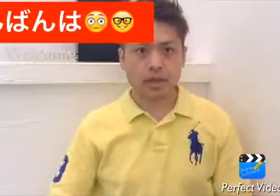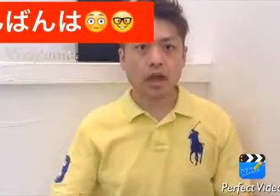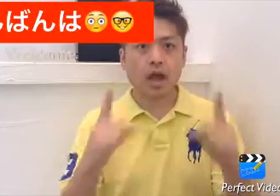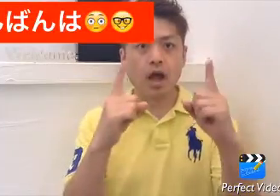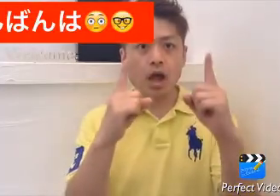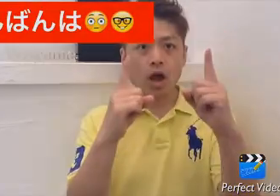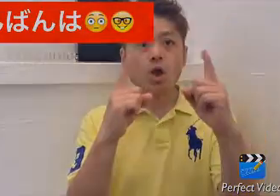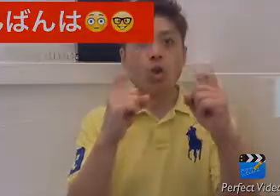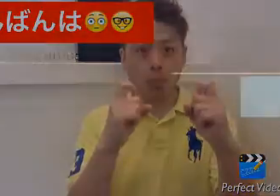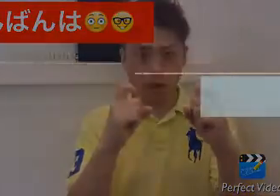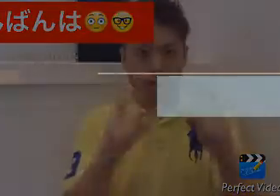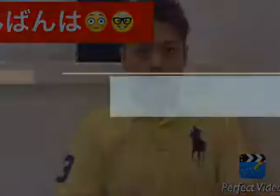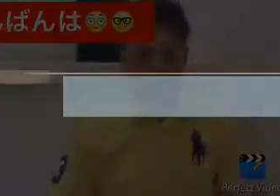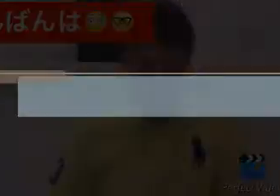。こんばんは。